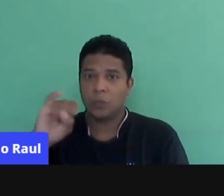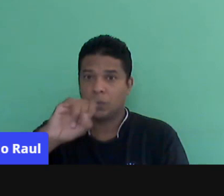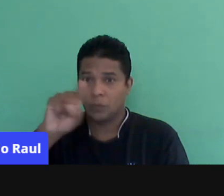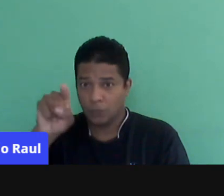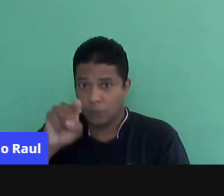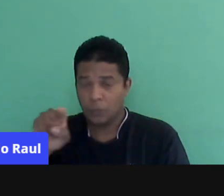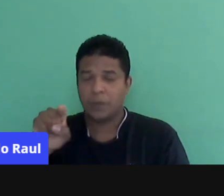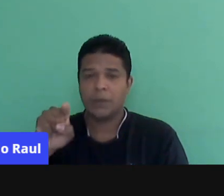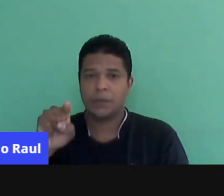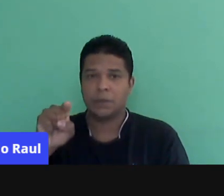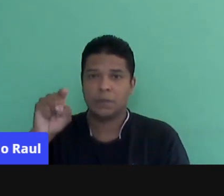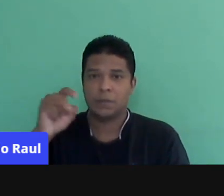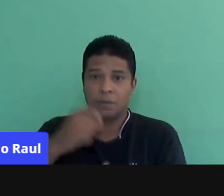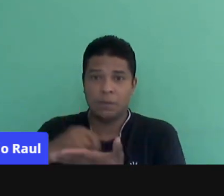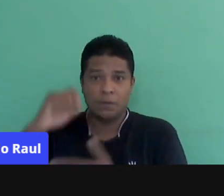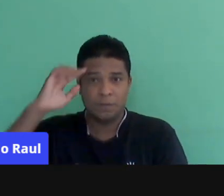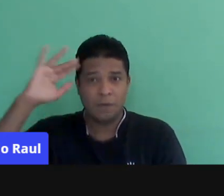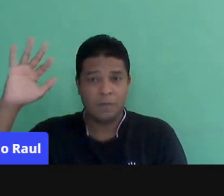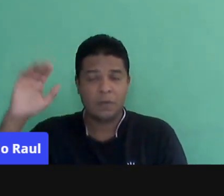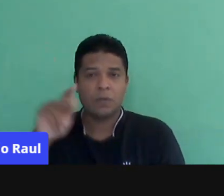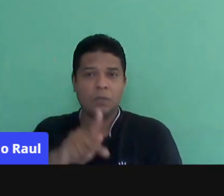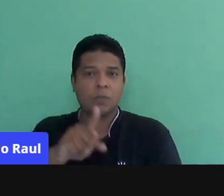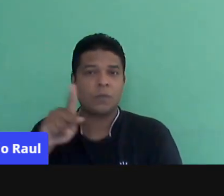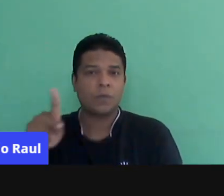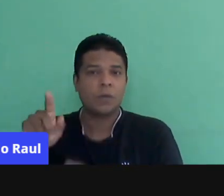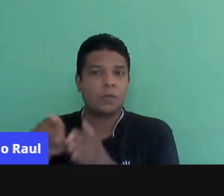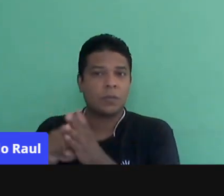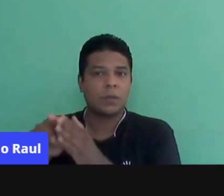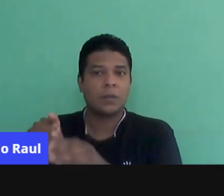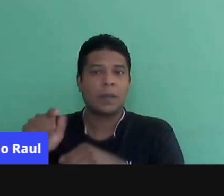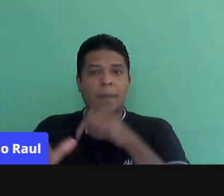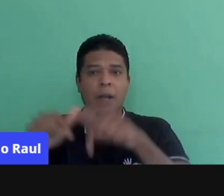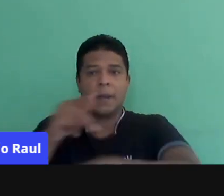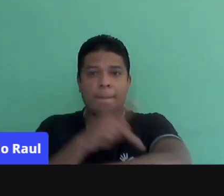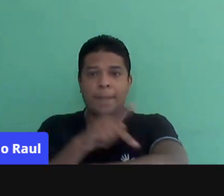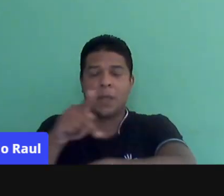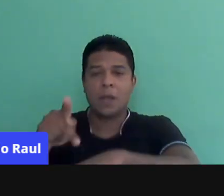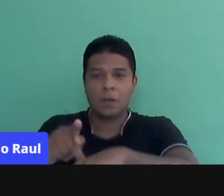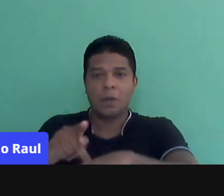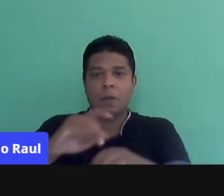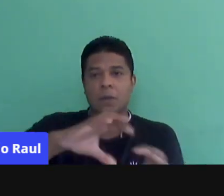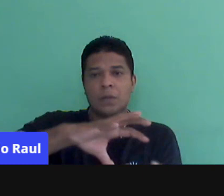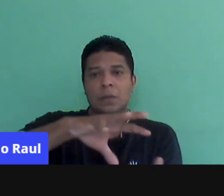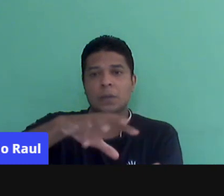sobre o retrato, né, do professor, do trabalho pedagógico em tempos de pandemia.